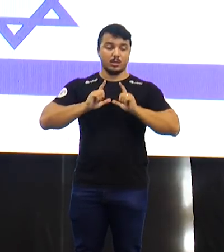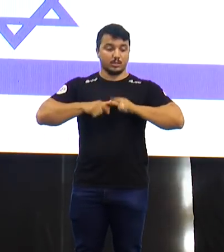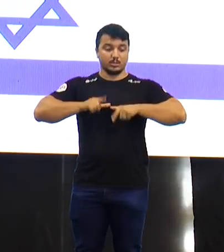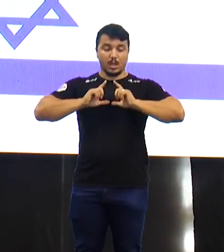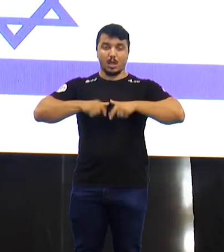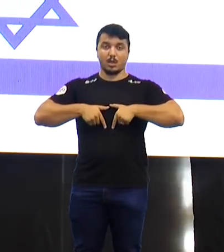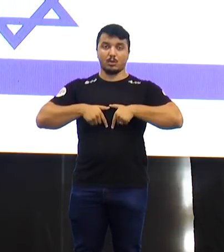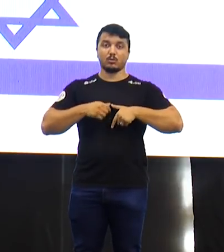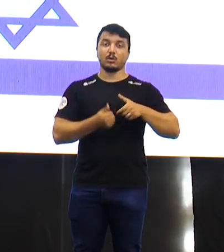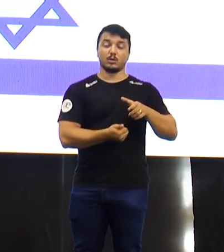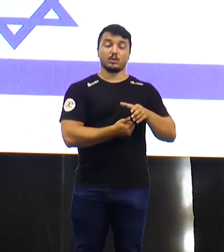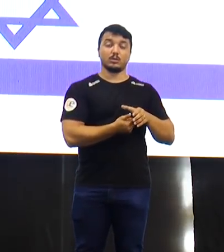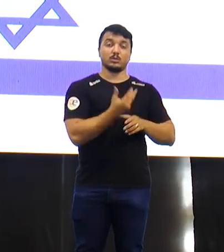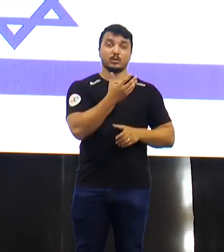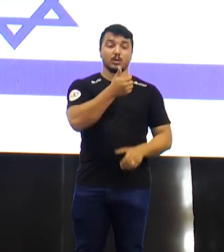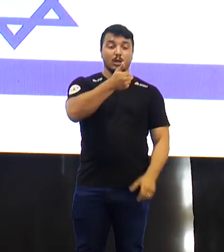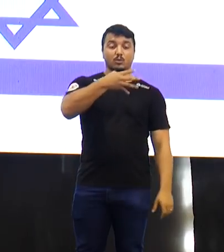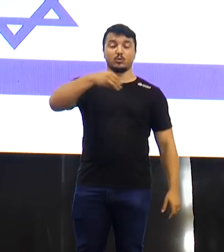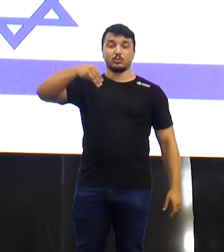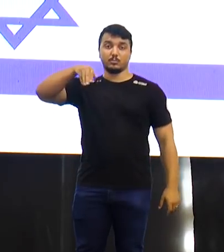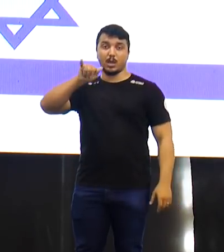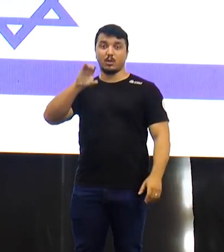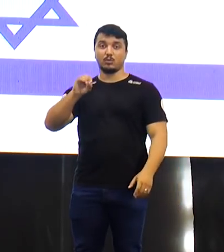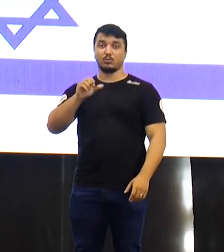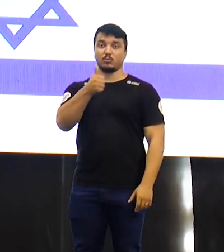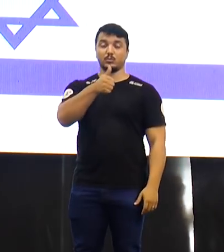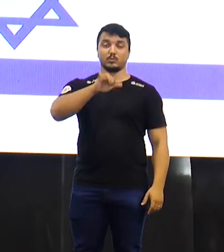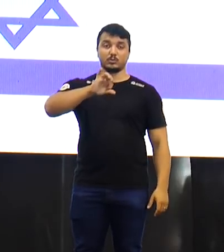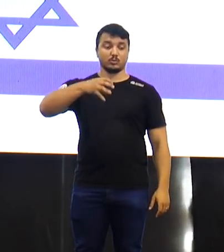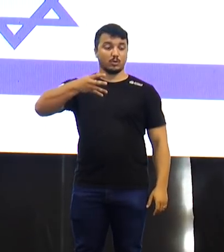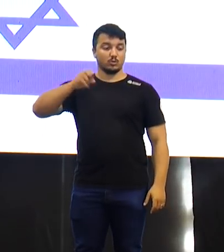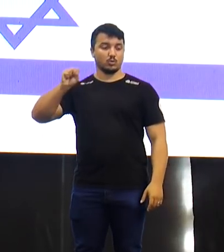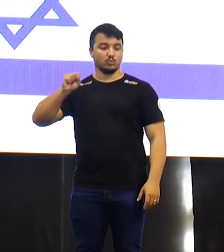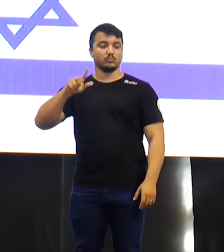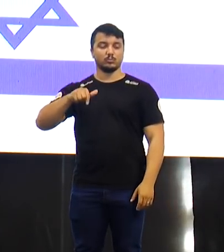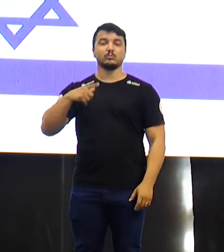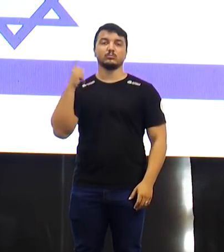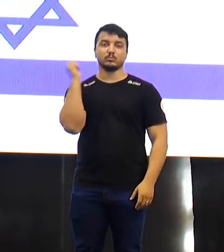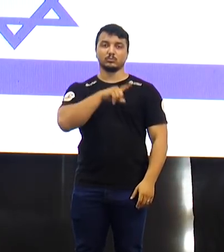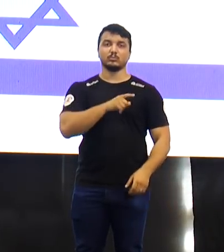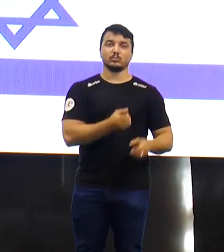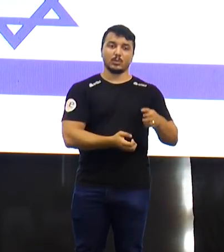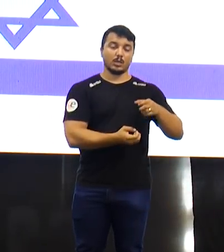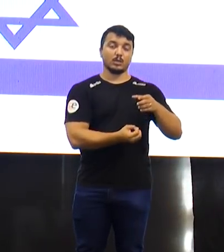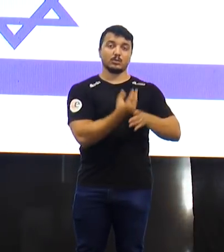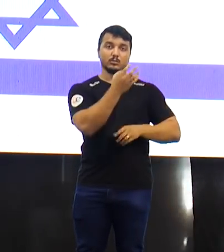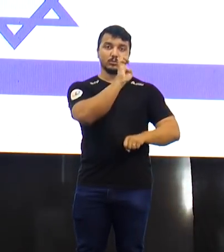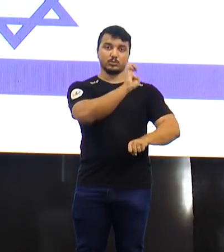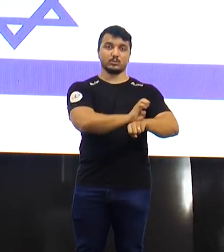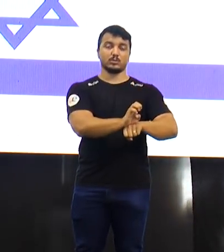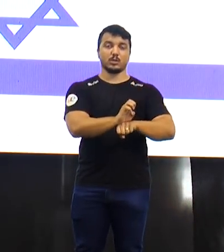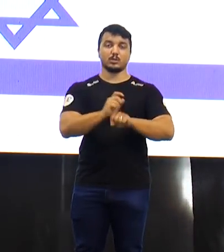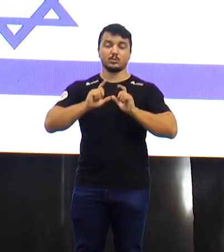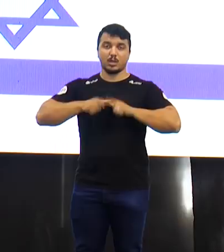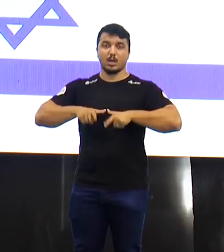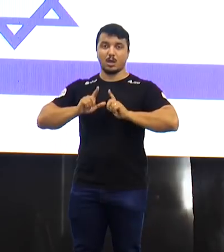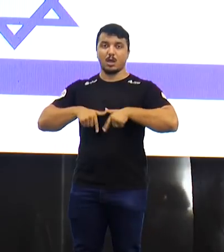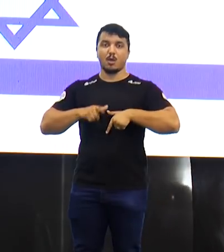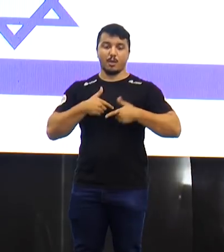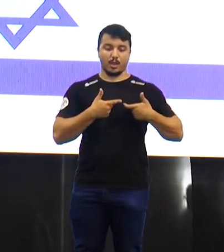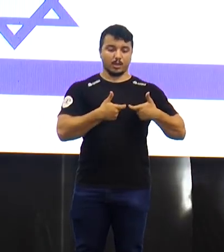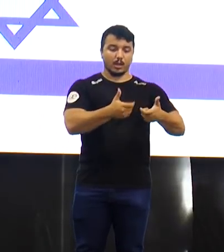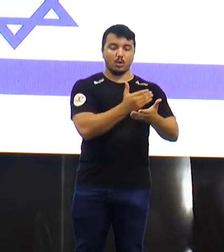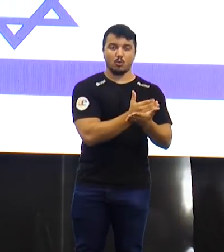de 1948, Ben Gurion anuncia o Estado de Israel. E aí nós temos a primeira guerra entre judeus e palestinos, que